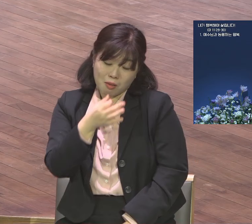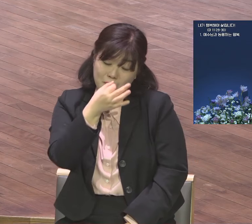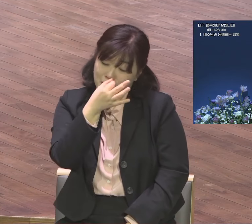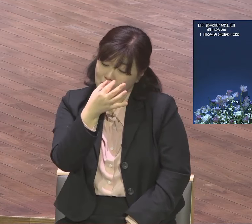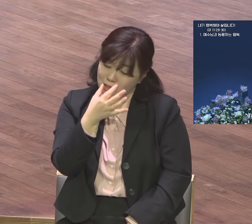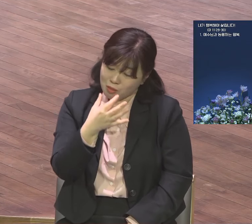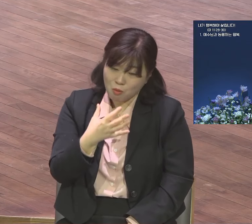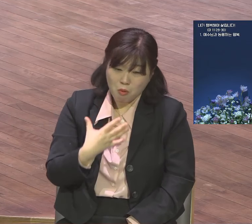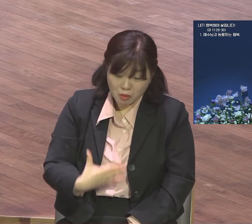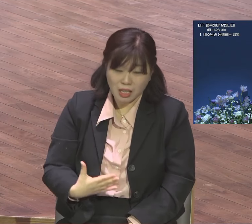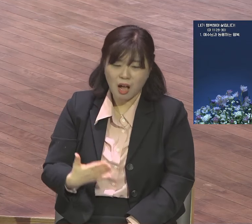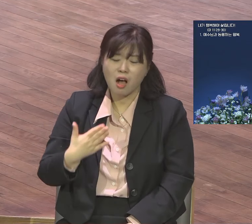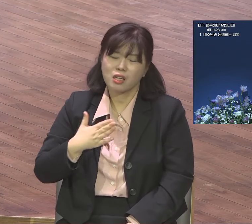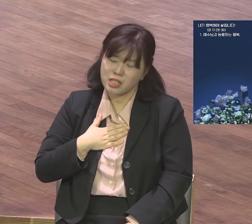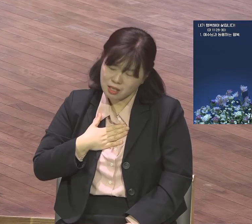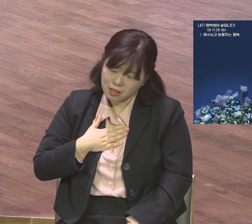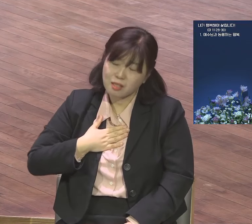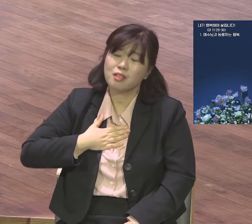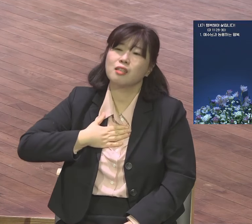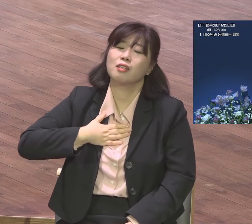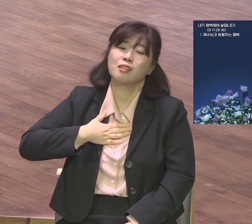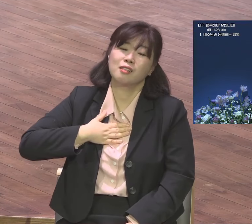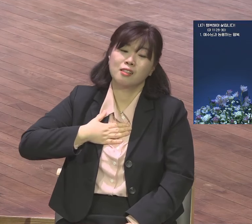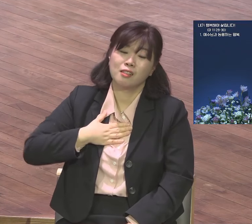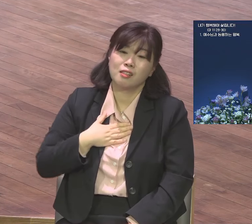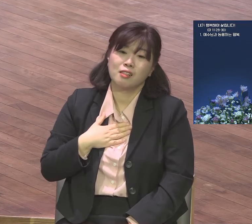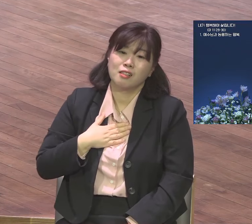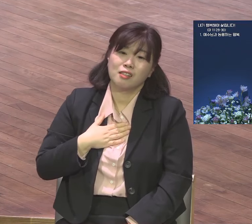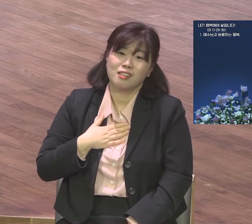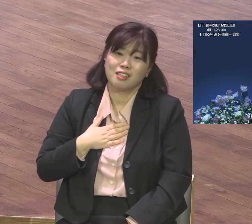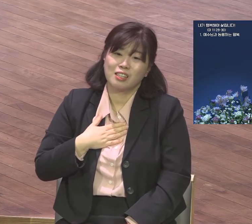피곤한 이 몸을